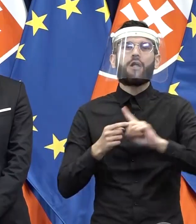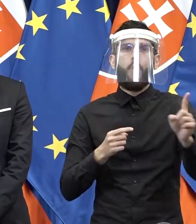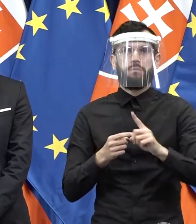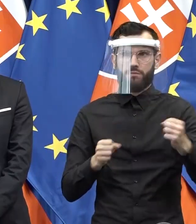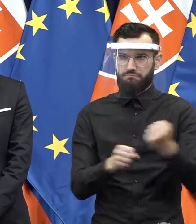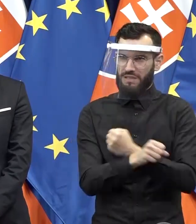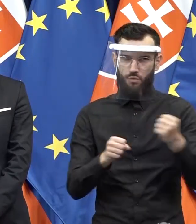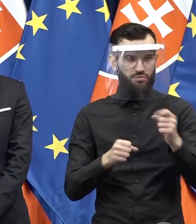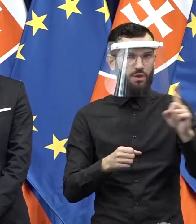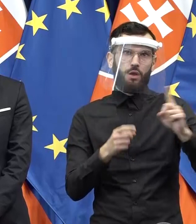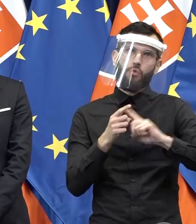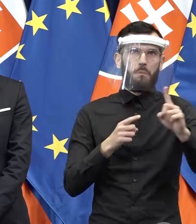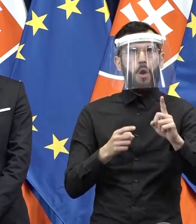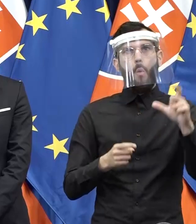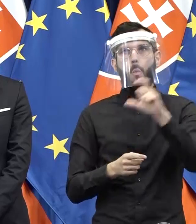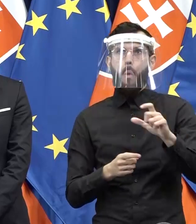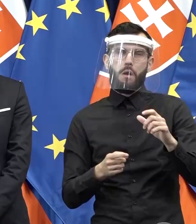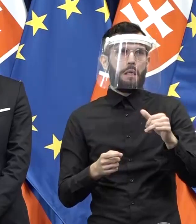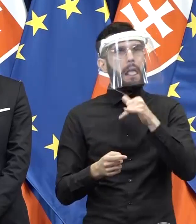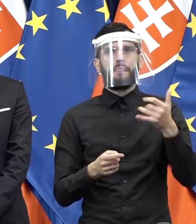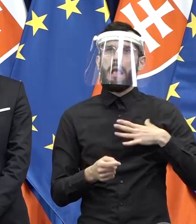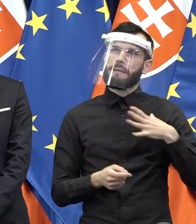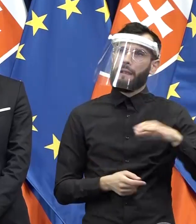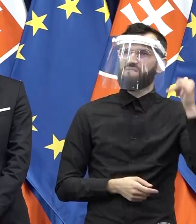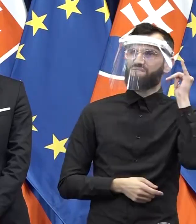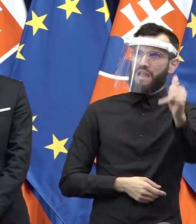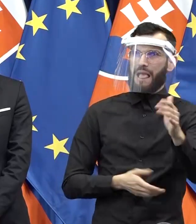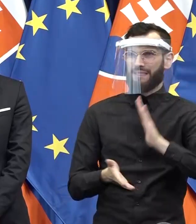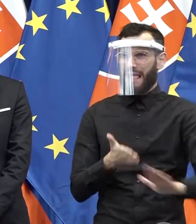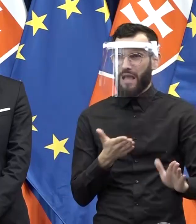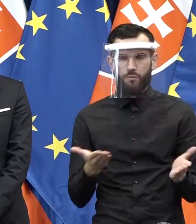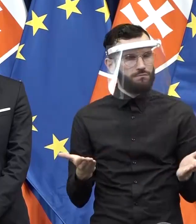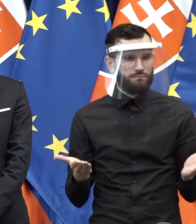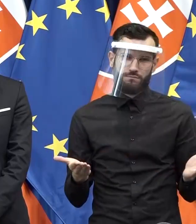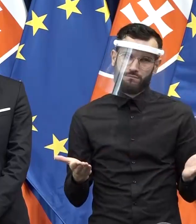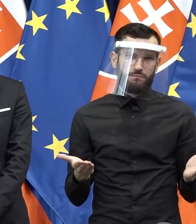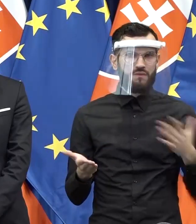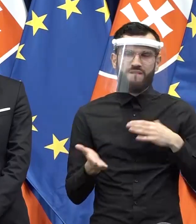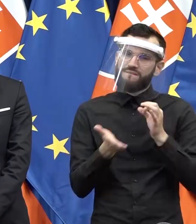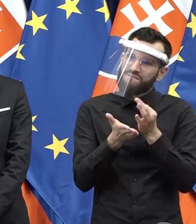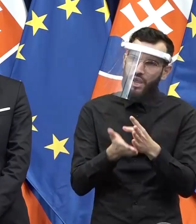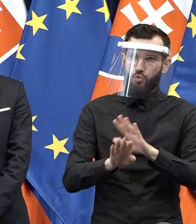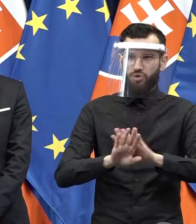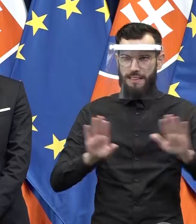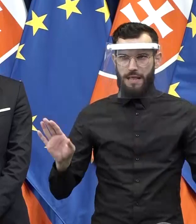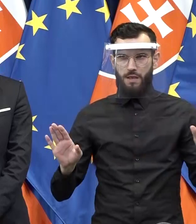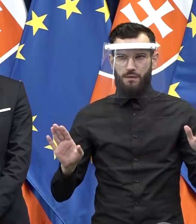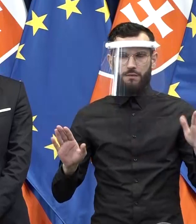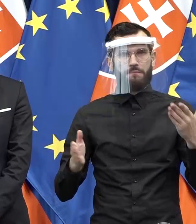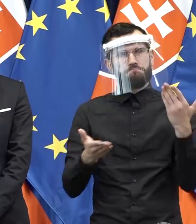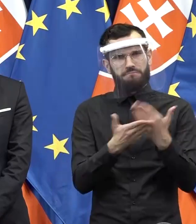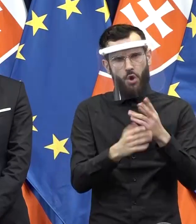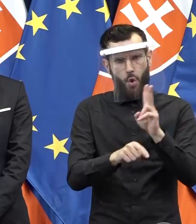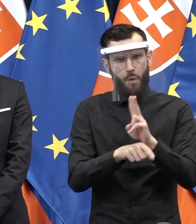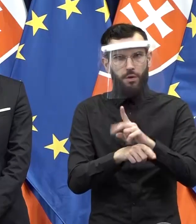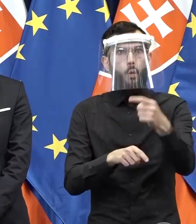nezmyslúplnú dopravu len preto, lebo idem na výlet. Musíme vylúčiť von, preto takéto opatrenie. Samozrejme,